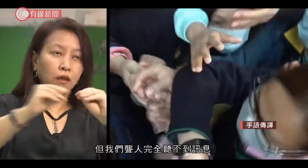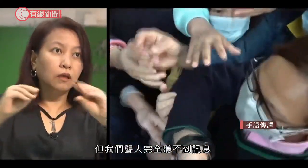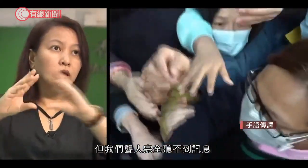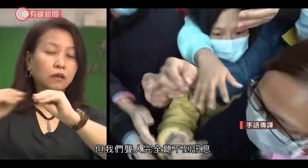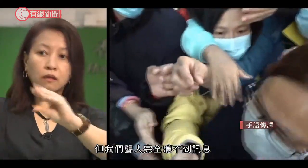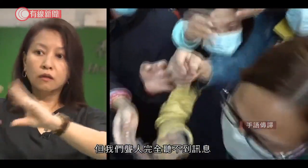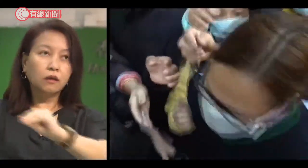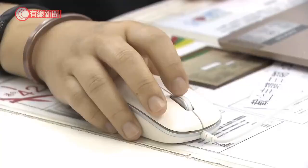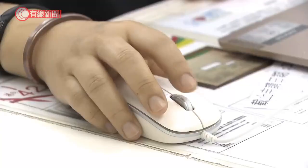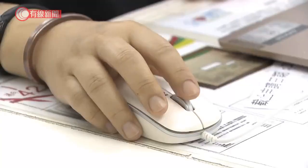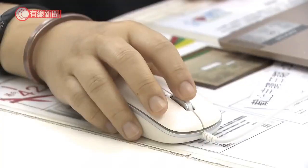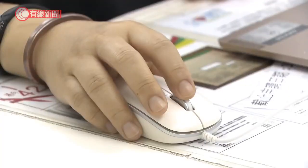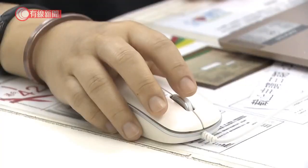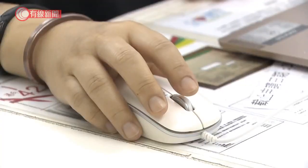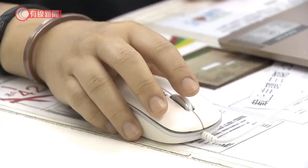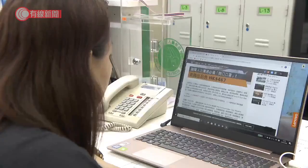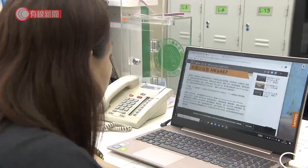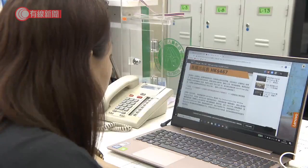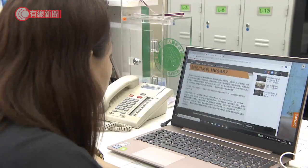全聽唔到信息啦。